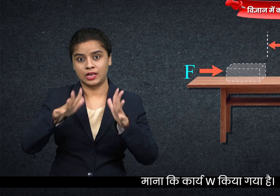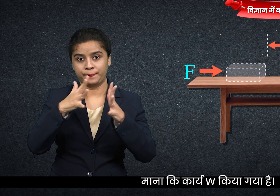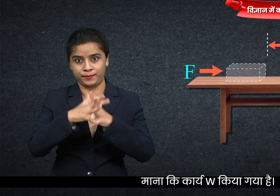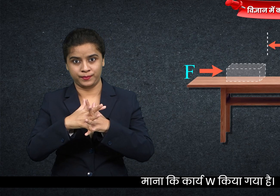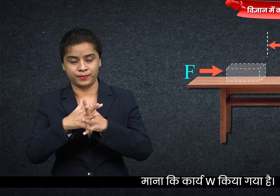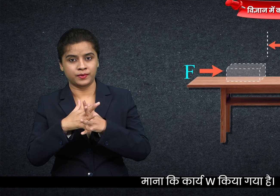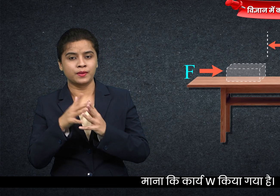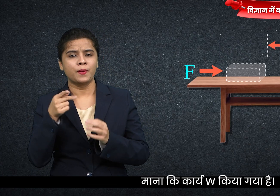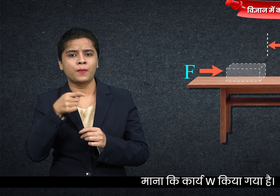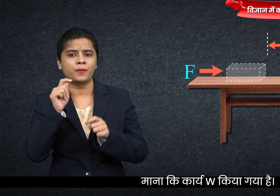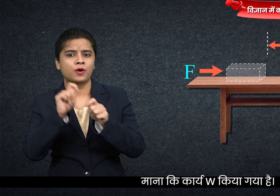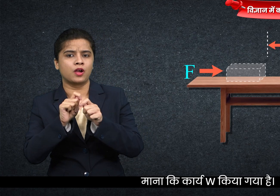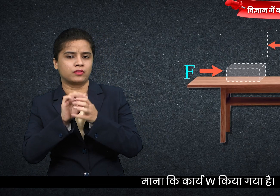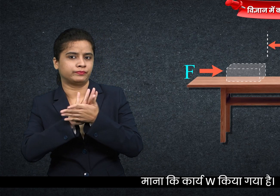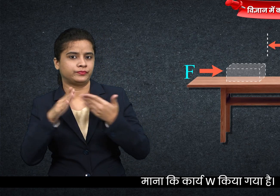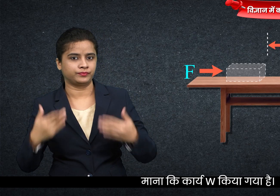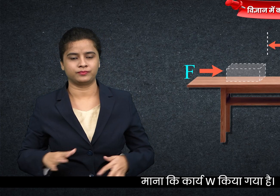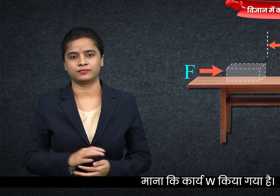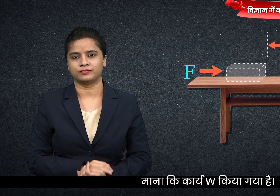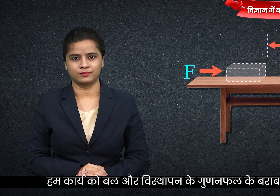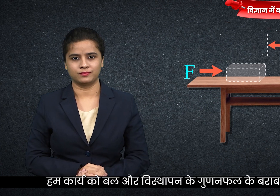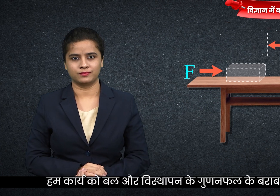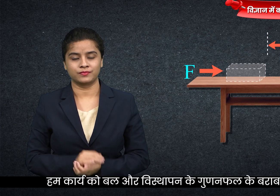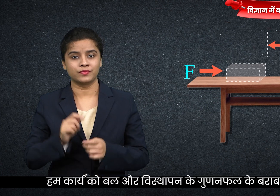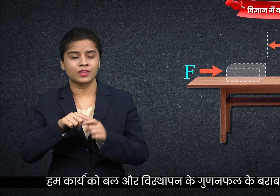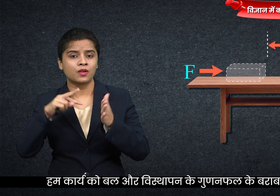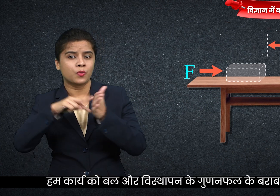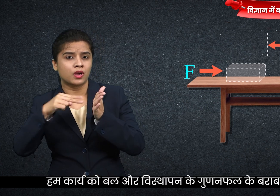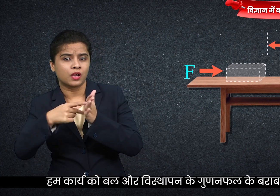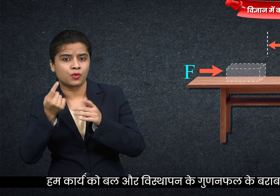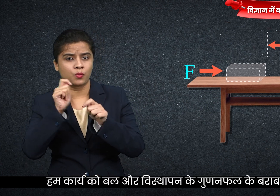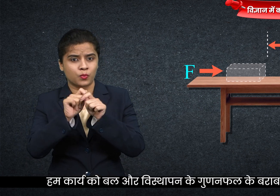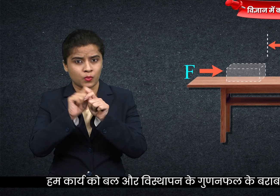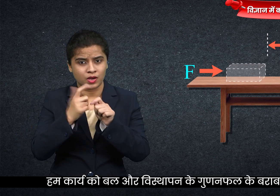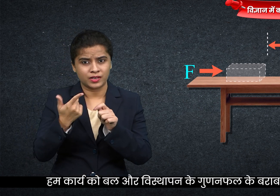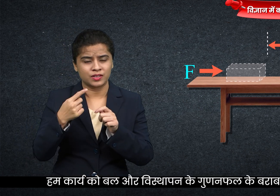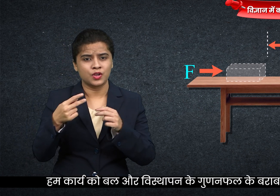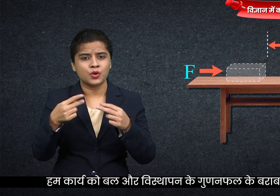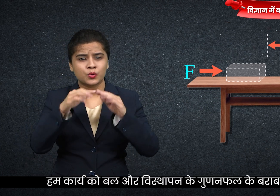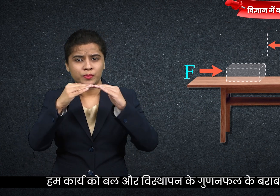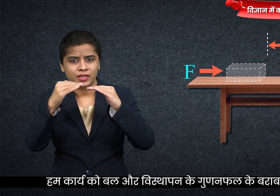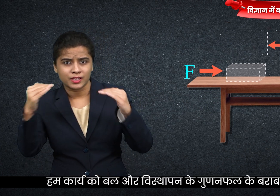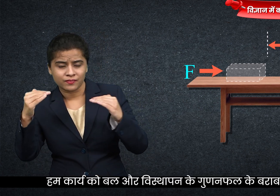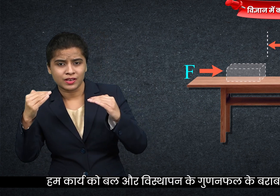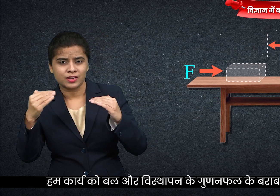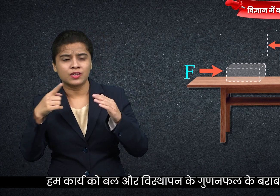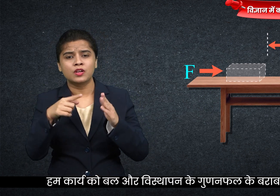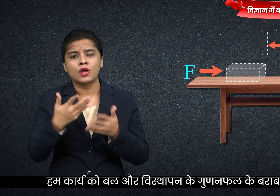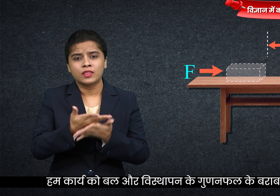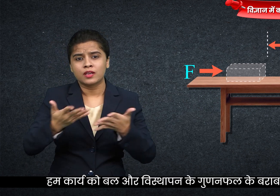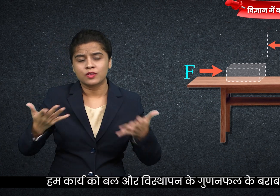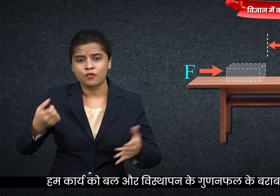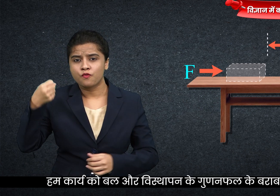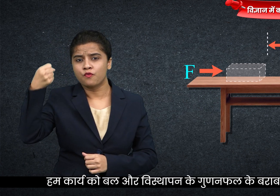माना कि कार्य W किया गया है। हम कार्य को बल और विस्थापन के गुणनफल